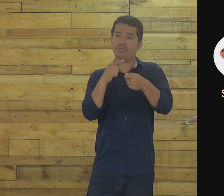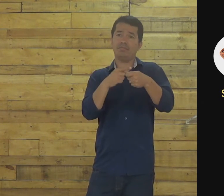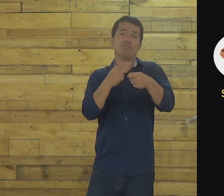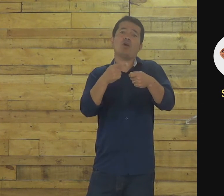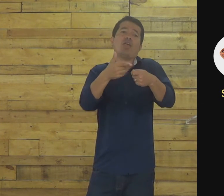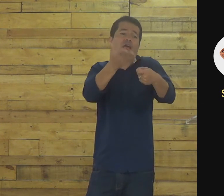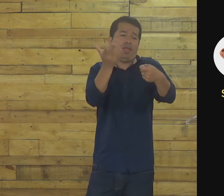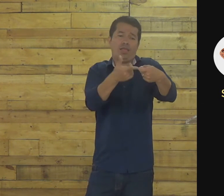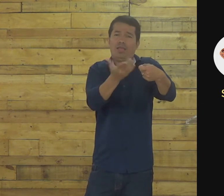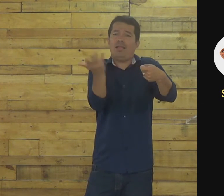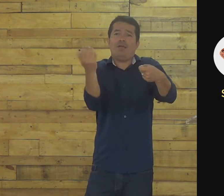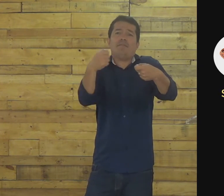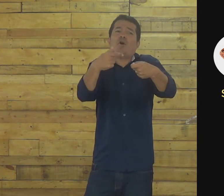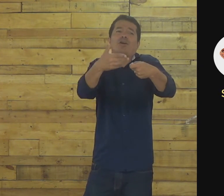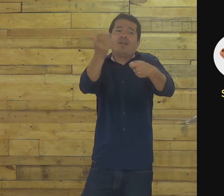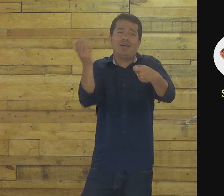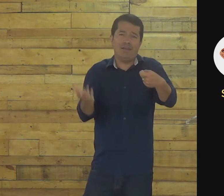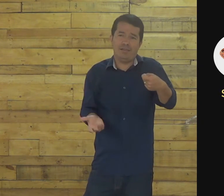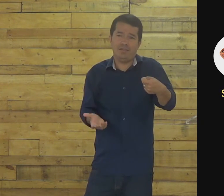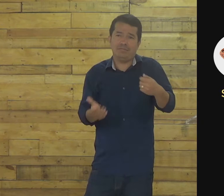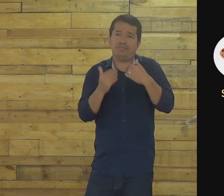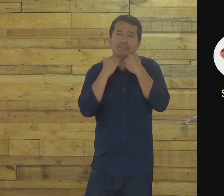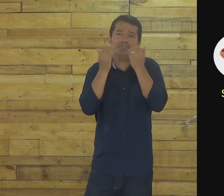Ou sua chama sempre esteve apagada?